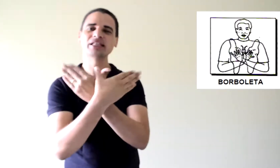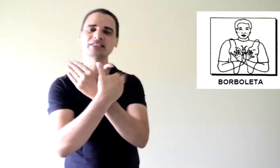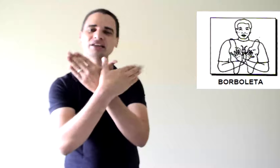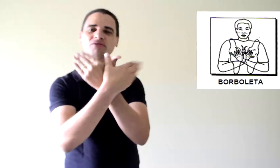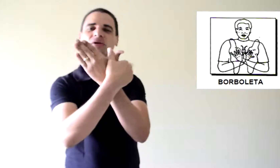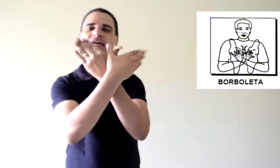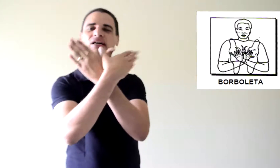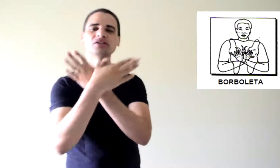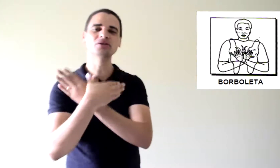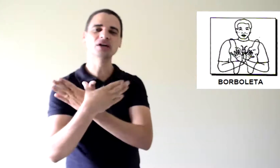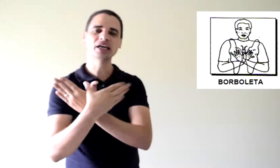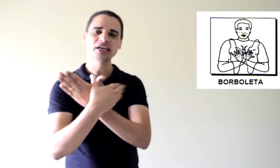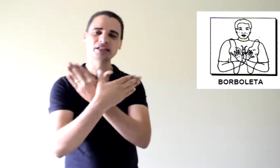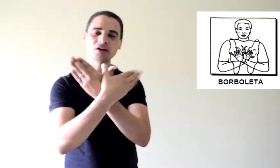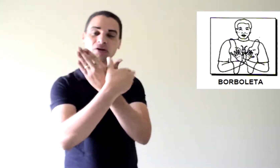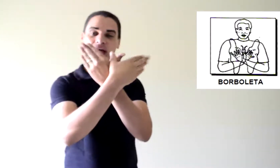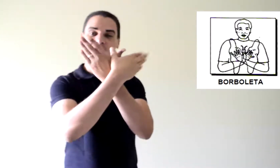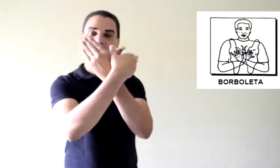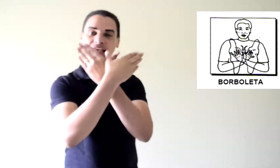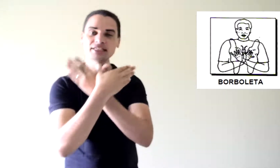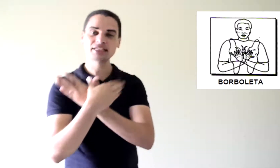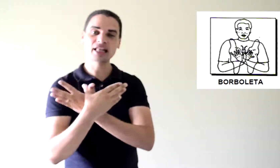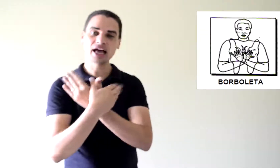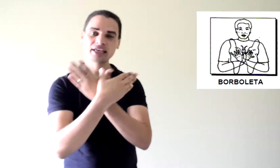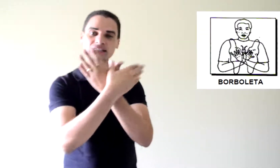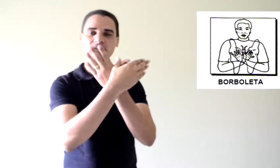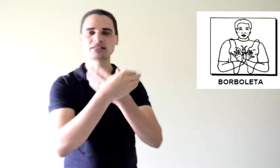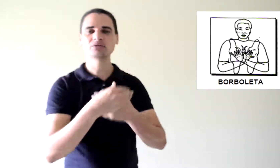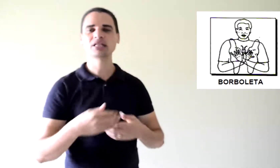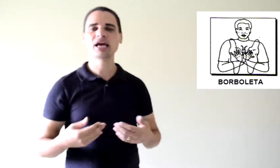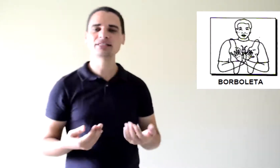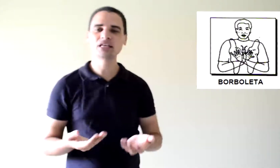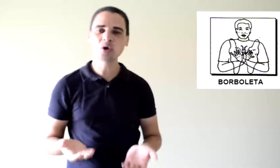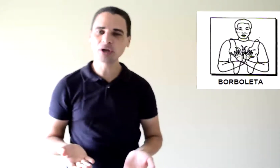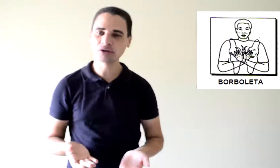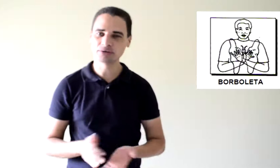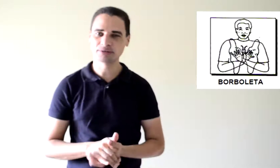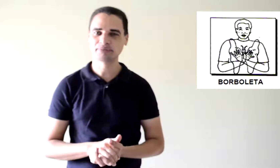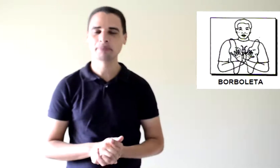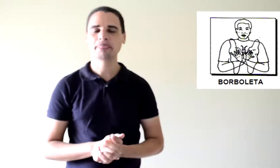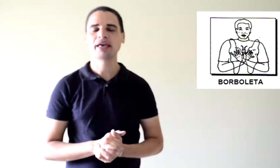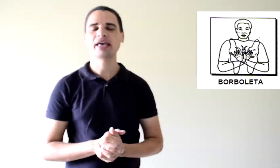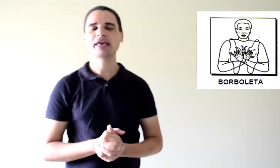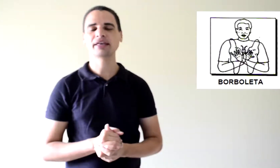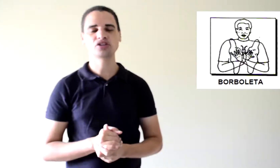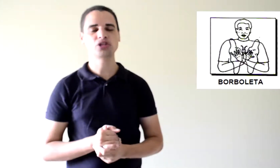né? Voando. Então, esses sinais são sinais icônicos, que a gente